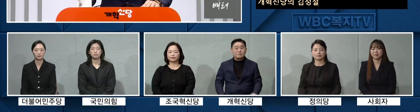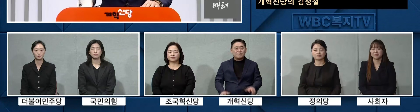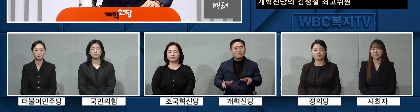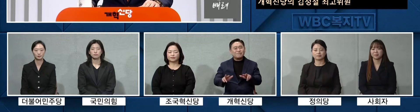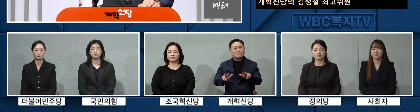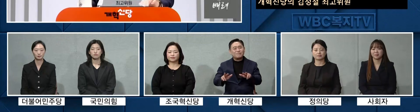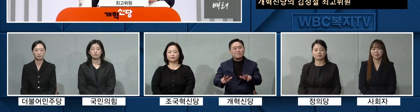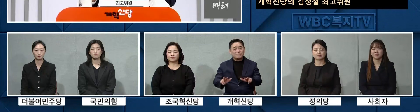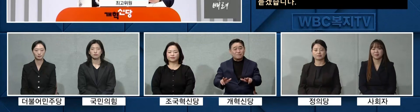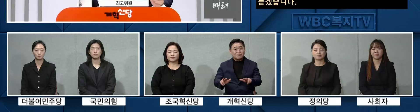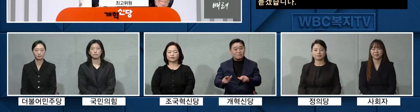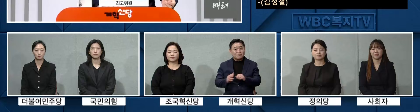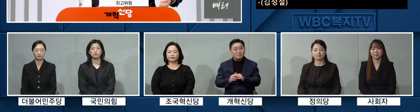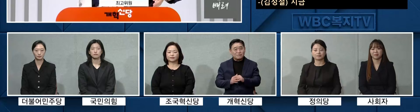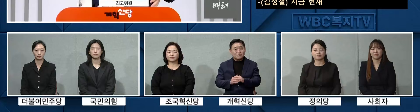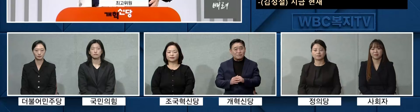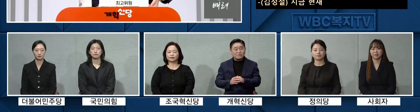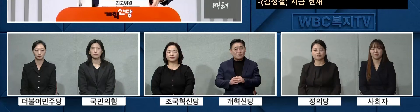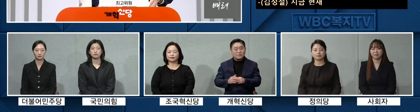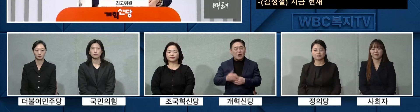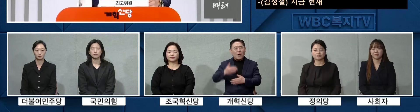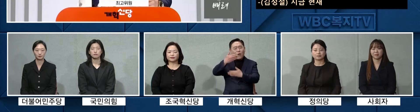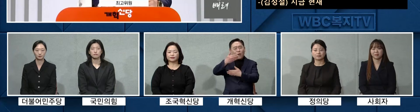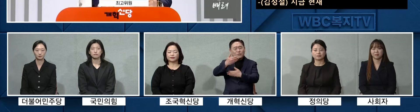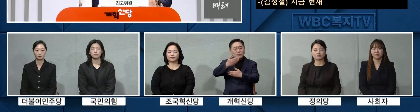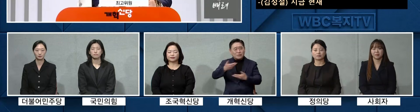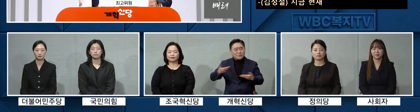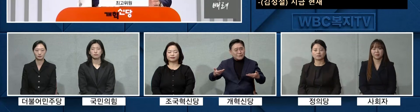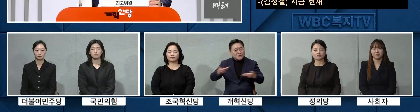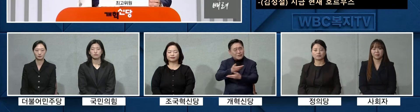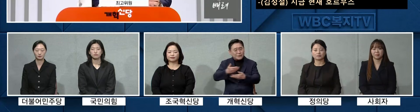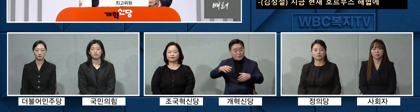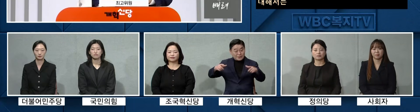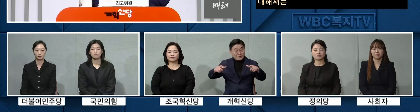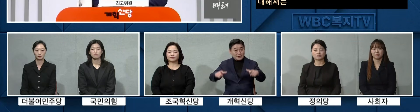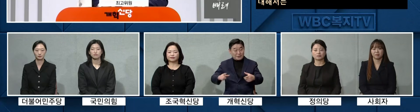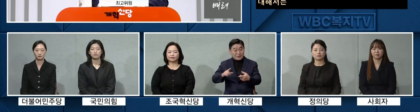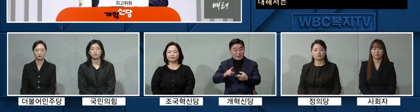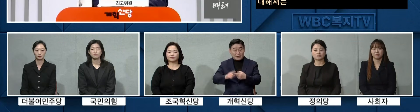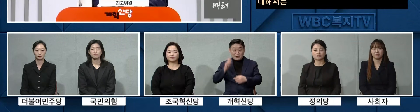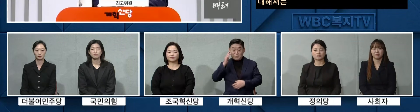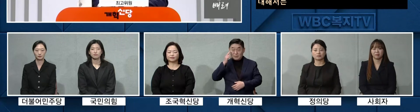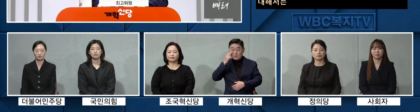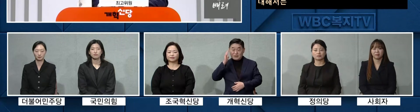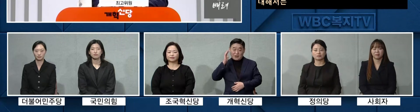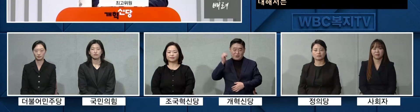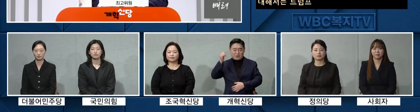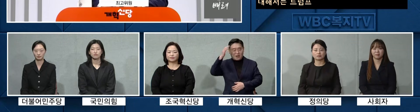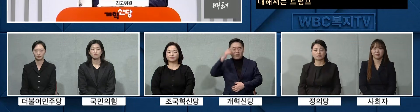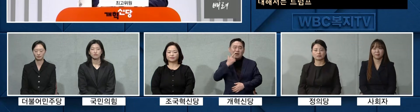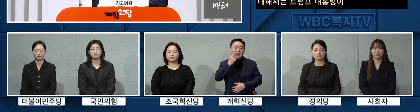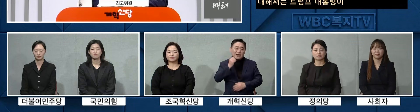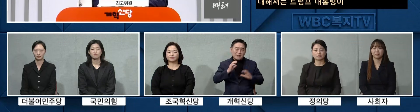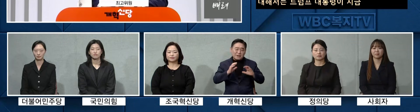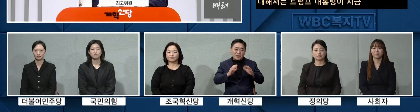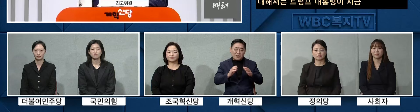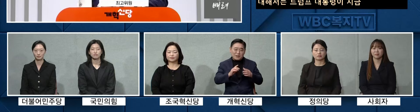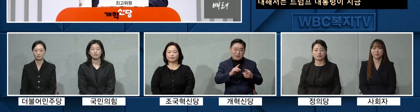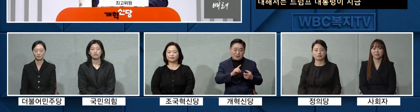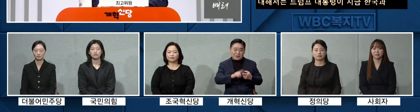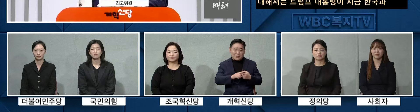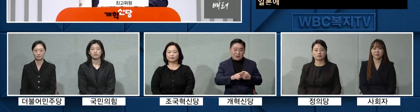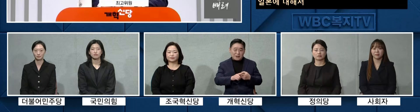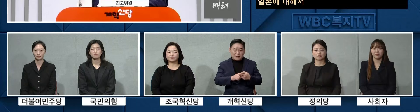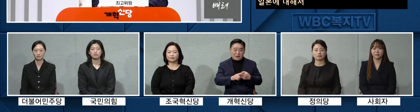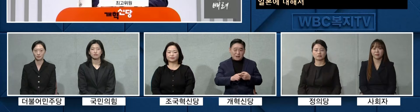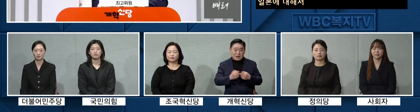지금 현재 호르무즈 해역에 대해서는 트럼프 대통령이 지금 한국과 일본에 대해서 해협